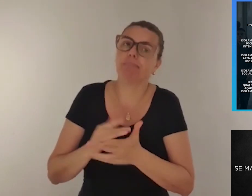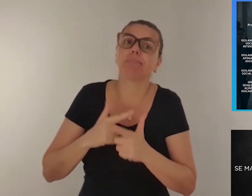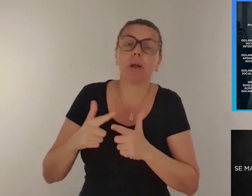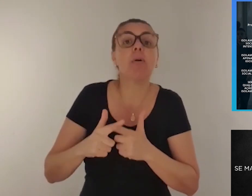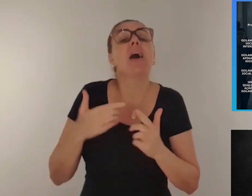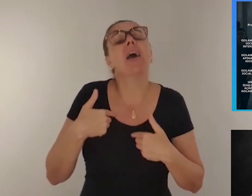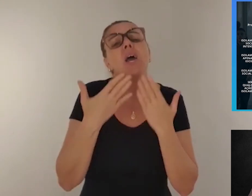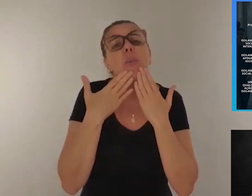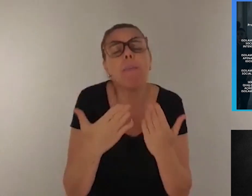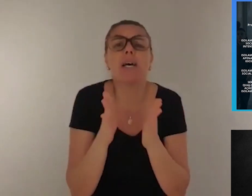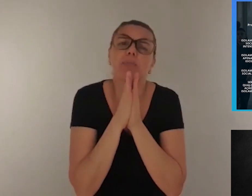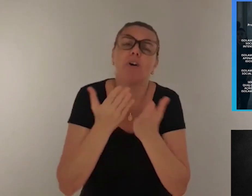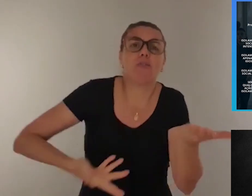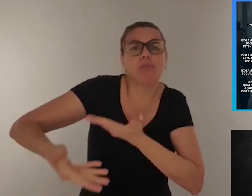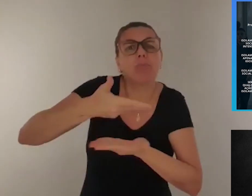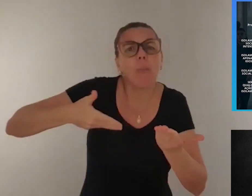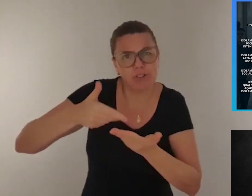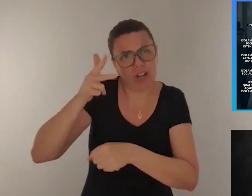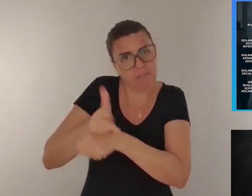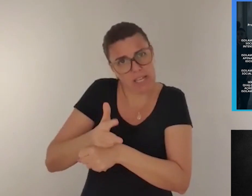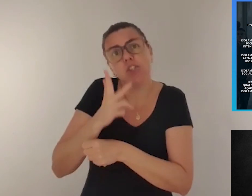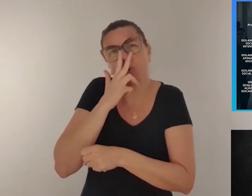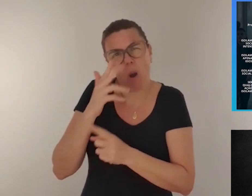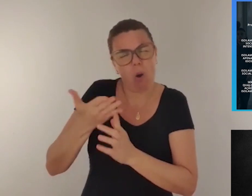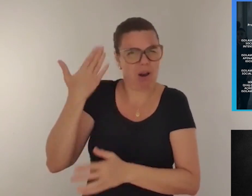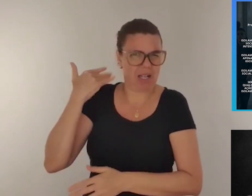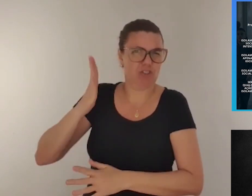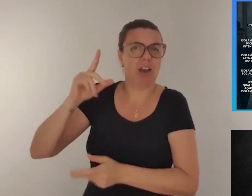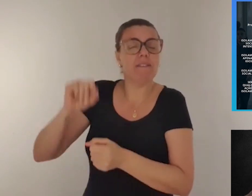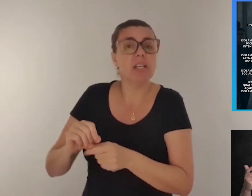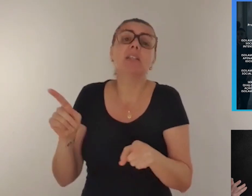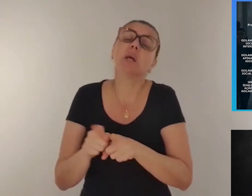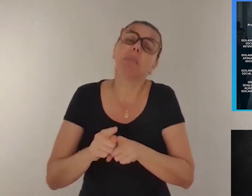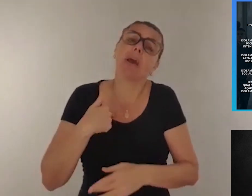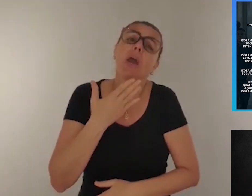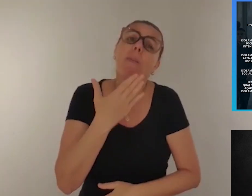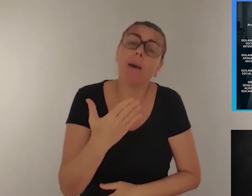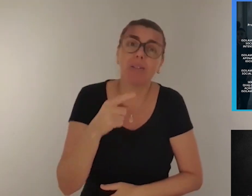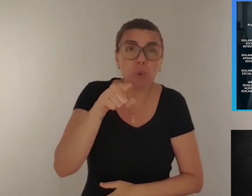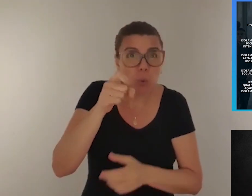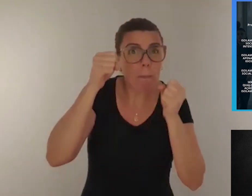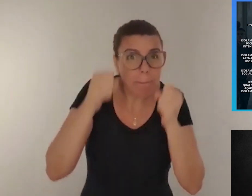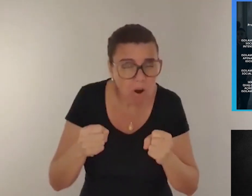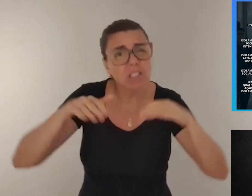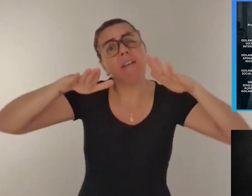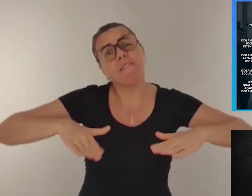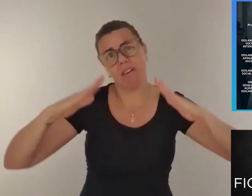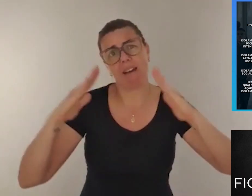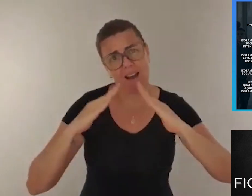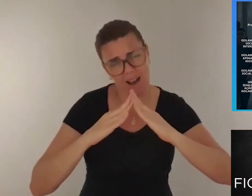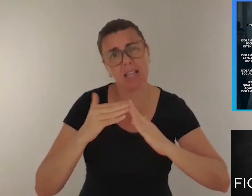agido tão cedo. Eu peço de novo para vocês compartilharem esse vídeo quanto puderem, assim como vocês fizeram com a outra mensagem de antes, e